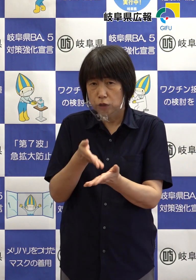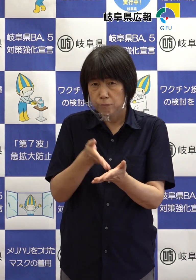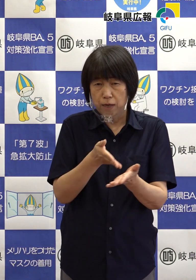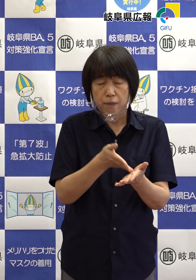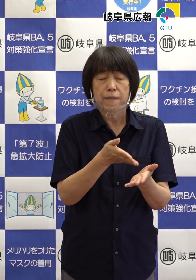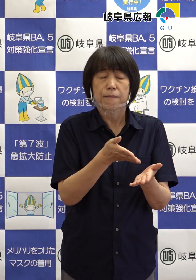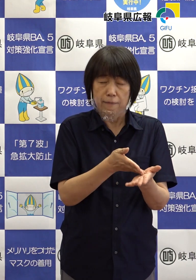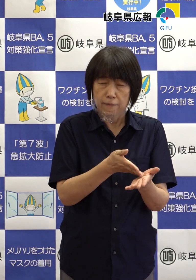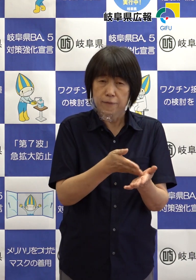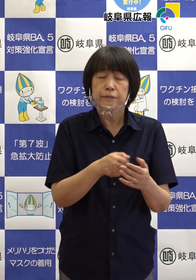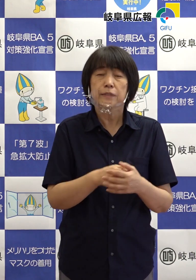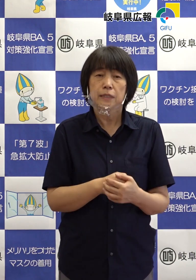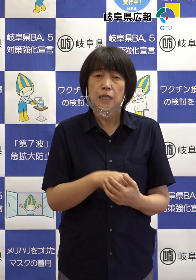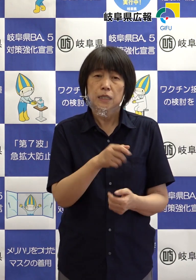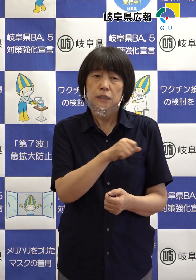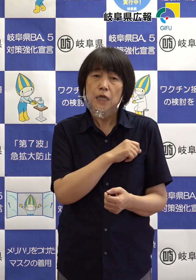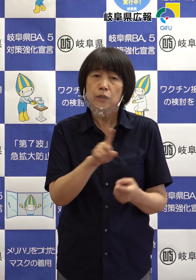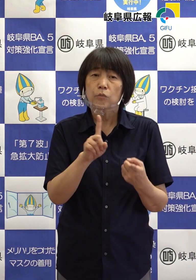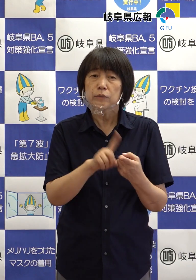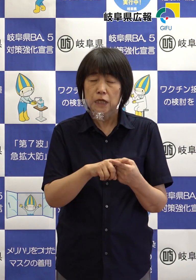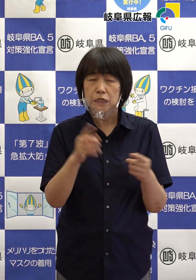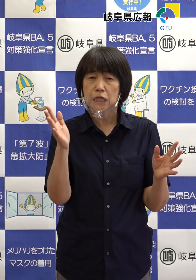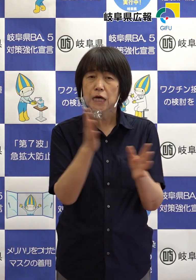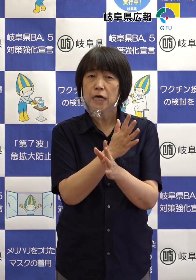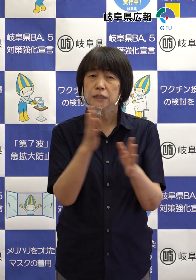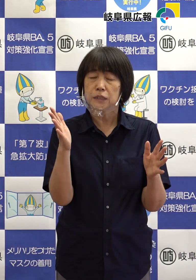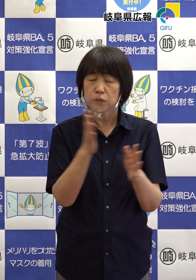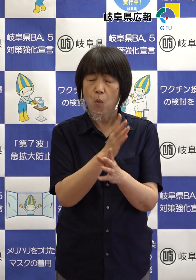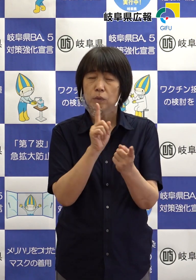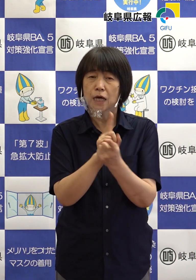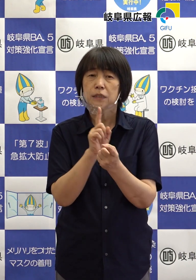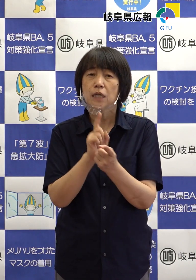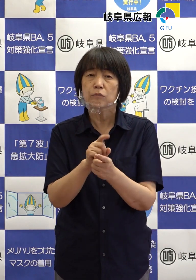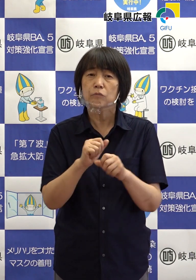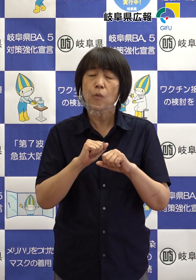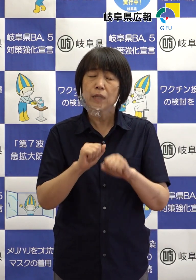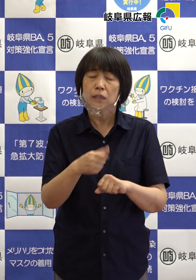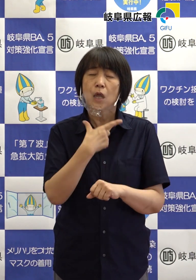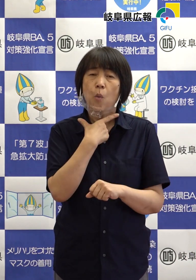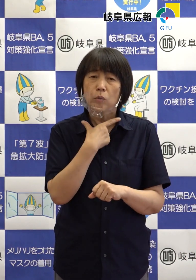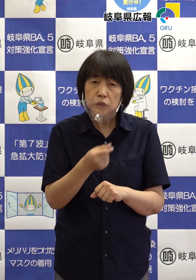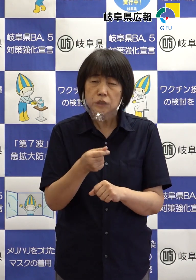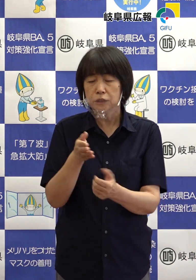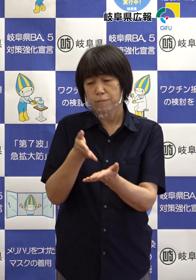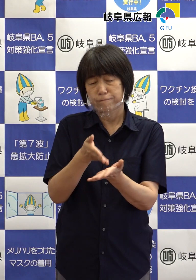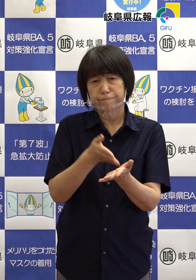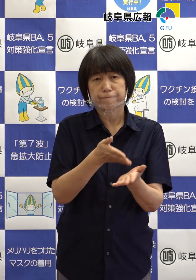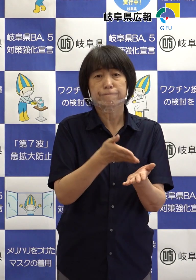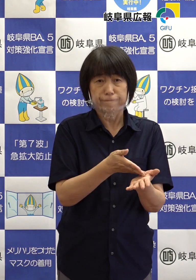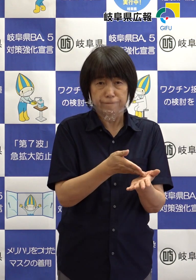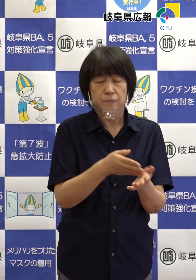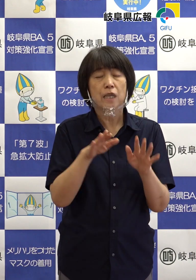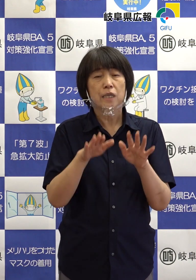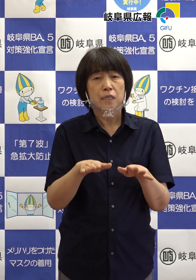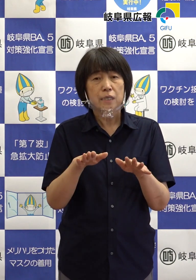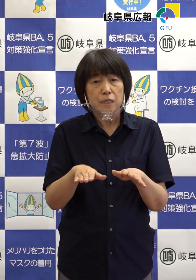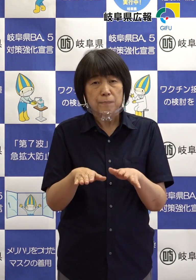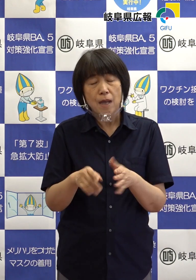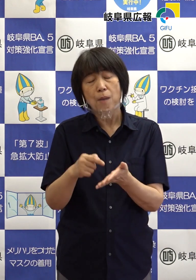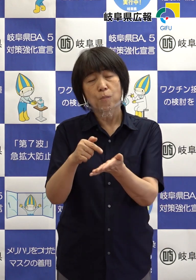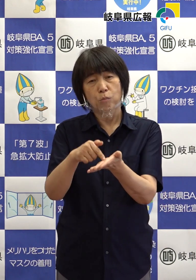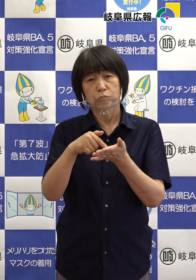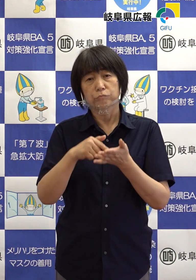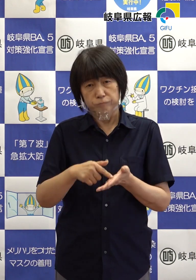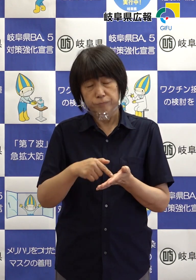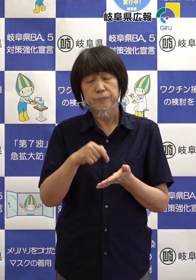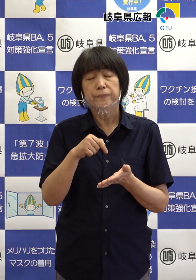に換気対策をやってもらいたいということで動いていただきましたところこのところずっと増えてきておりますのでさらに積極